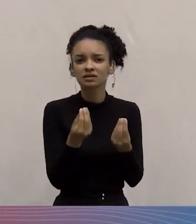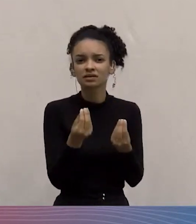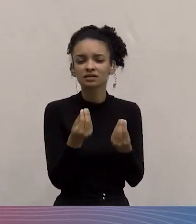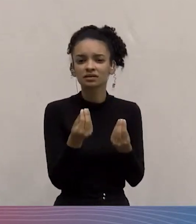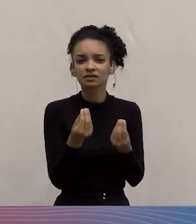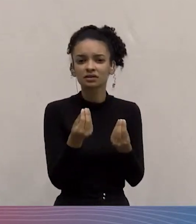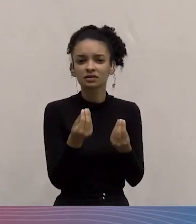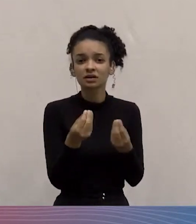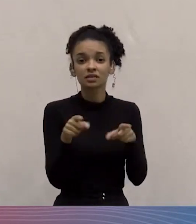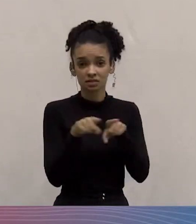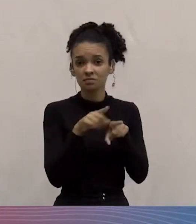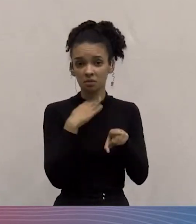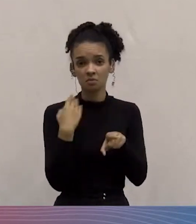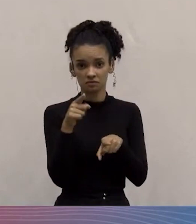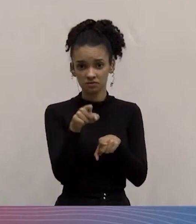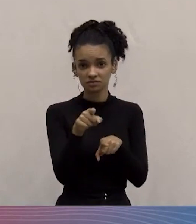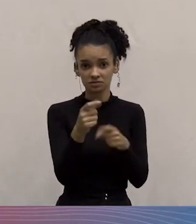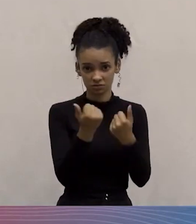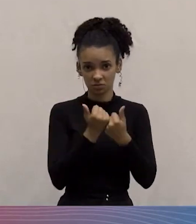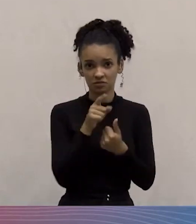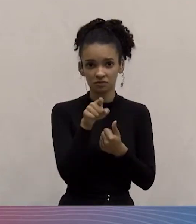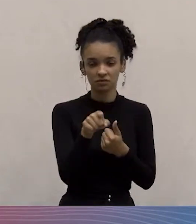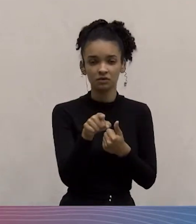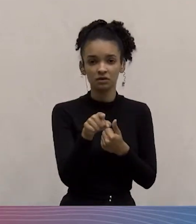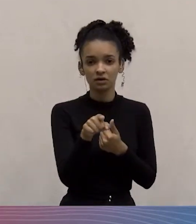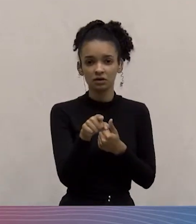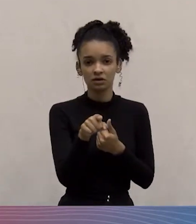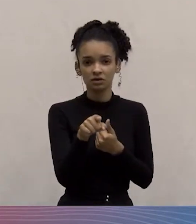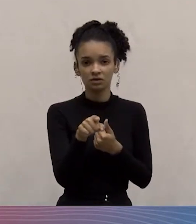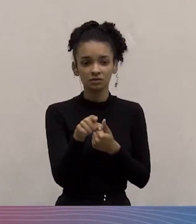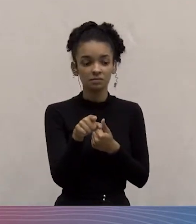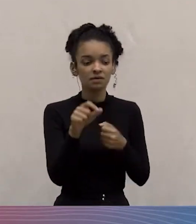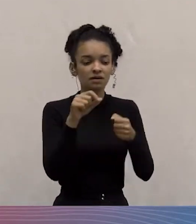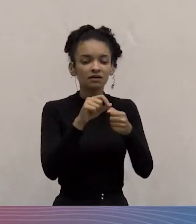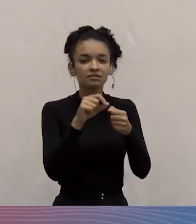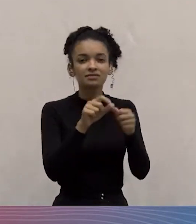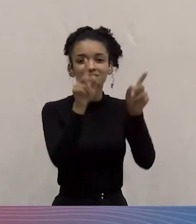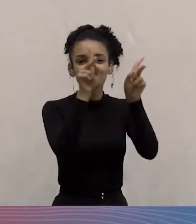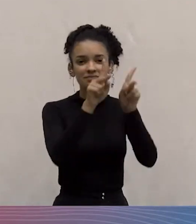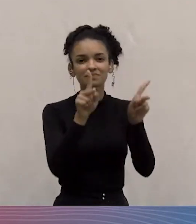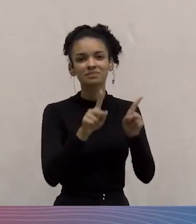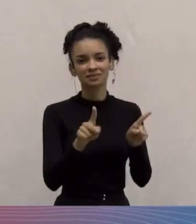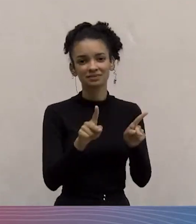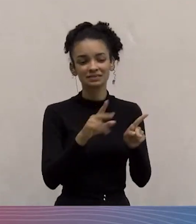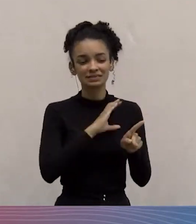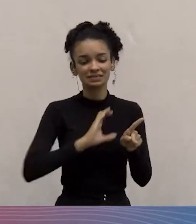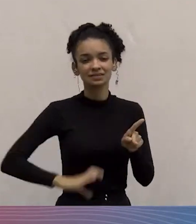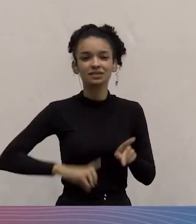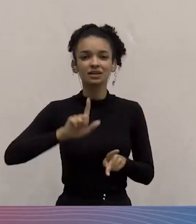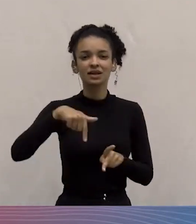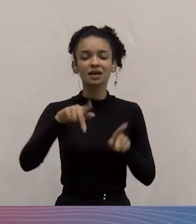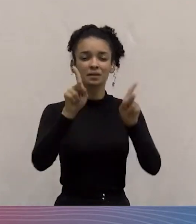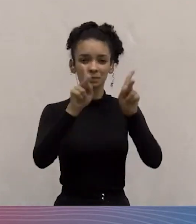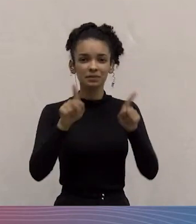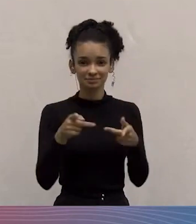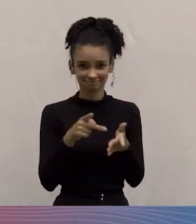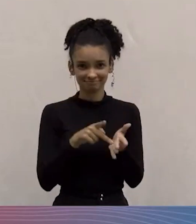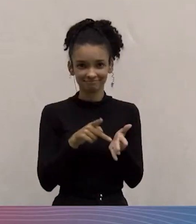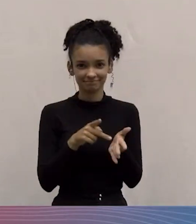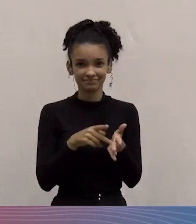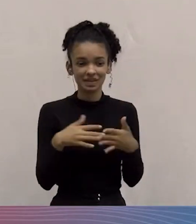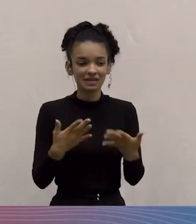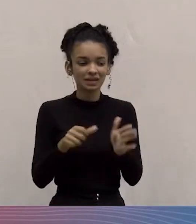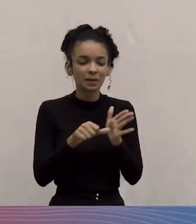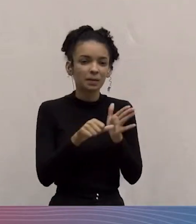por você também. Para que ele possa promover paz. Cristo é a paz, não é?